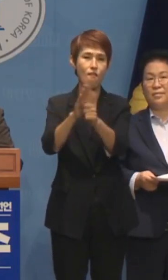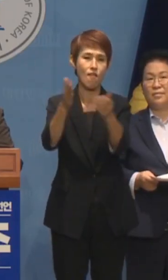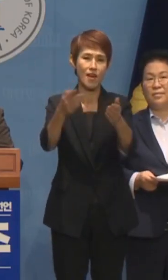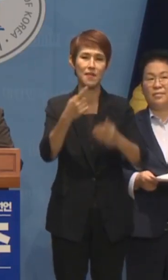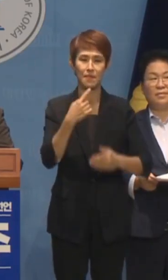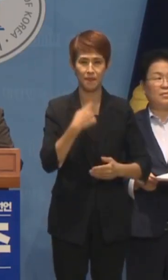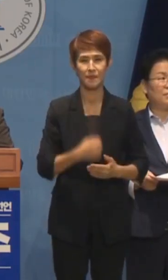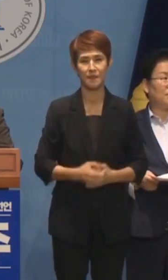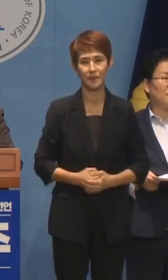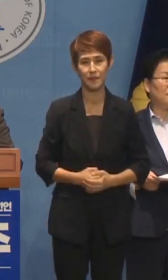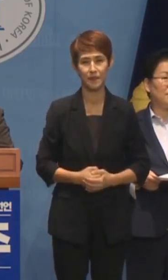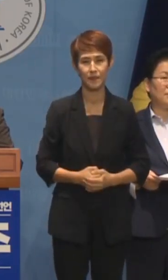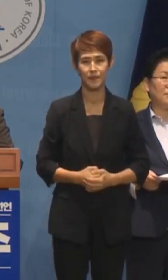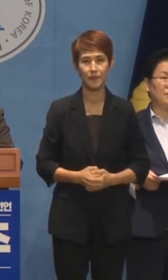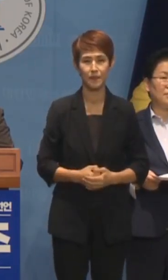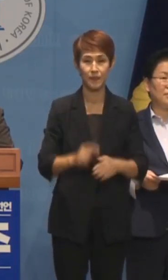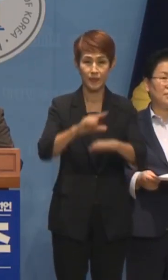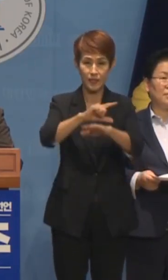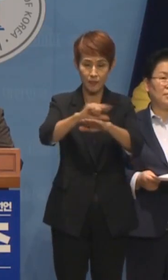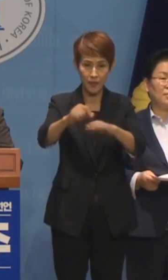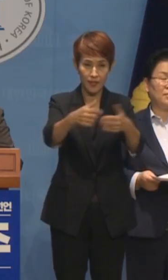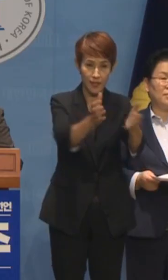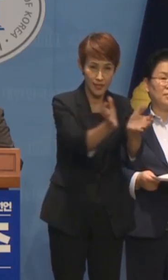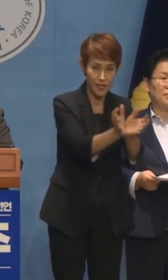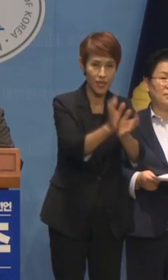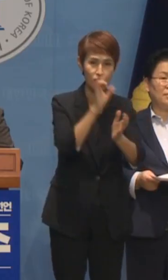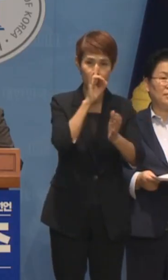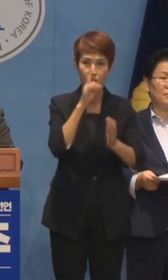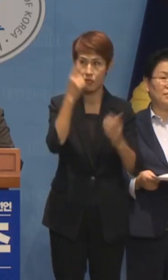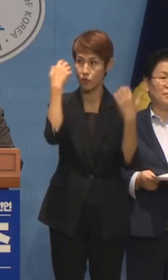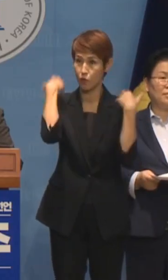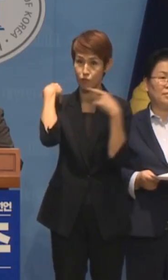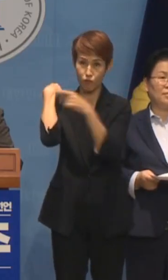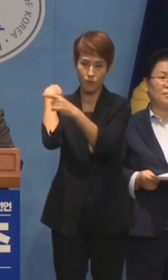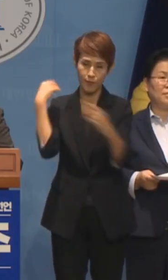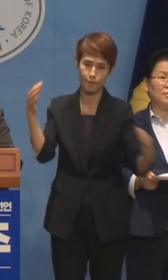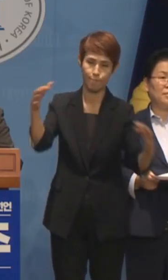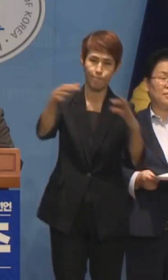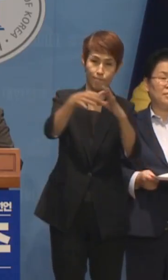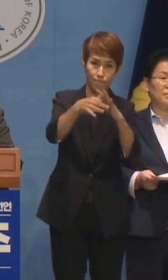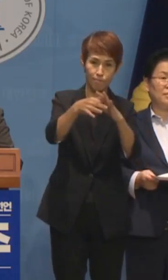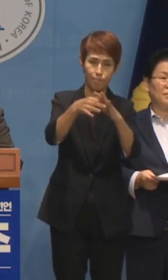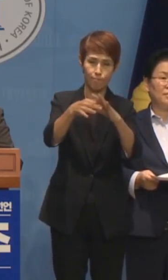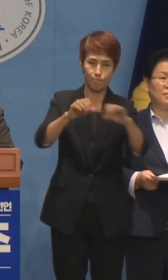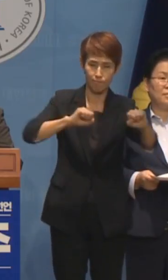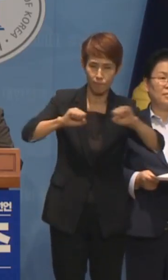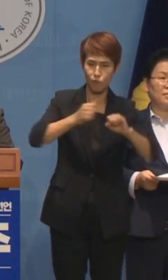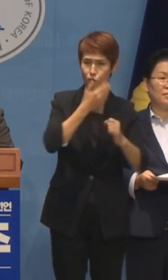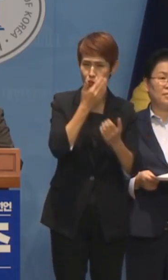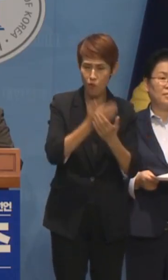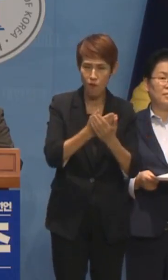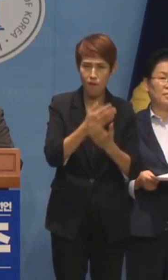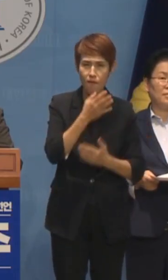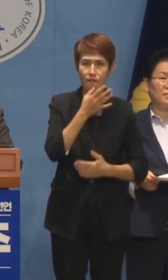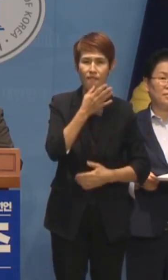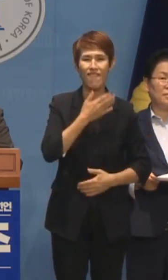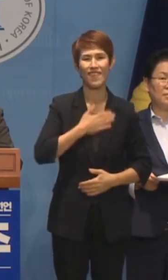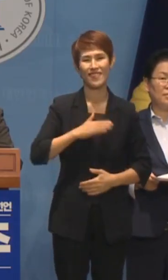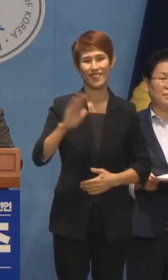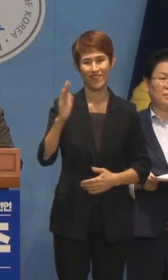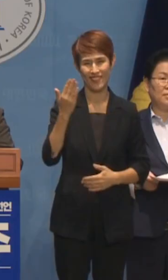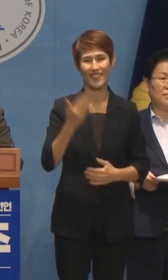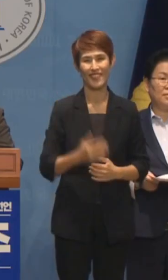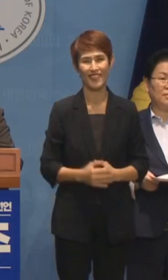때문에 기초지방자치단체와 중앙정부 사이에 광역 기능을 하는 것이 얼마나 중요한지 깨달을 수 있는